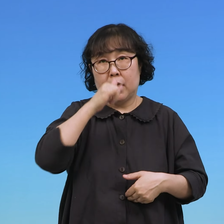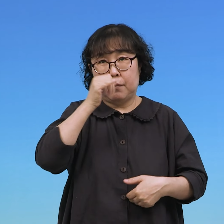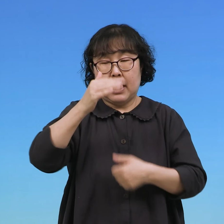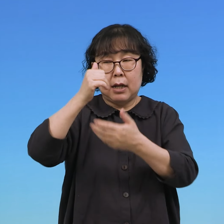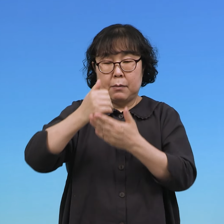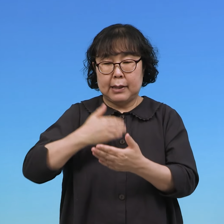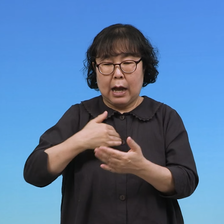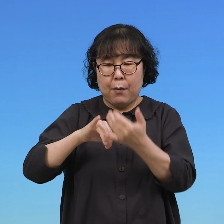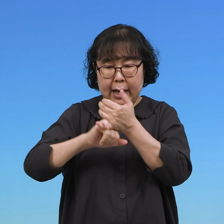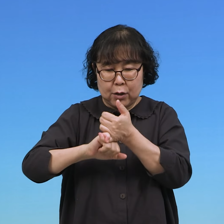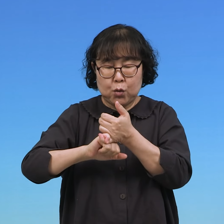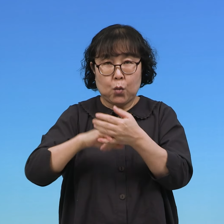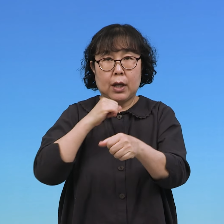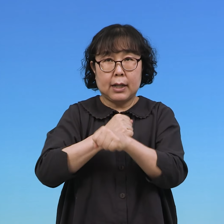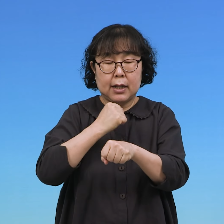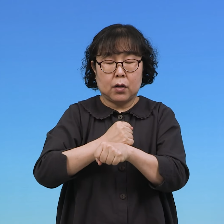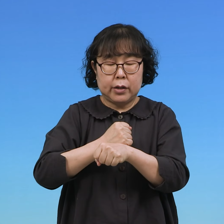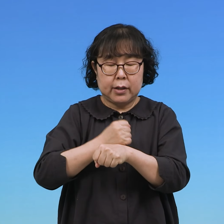거.